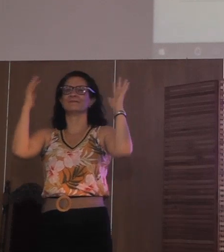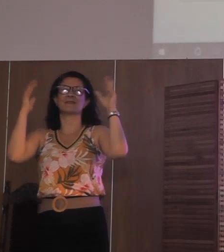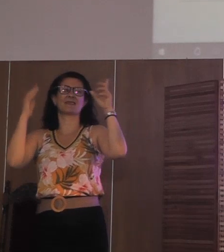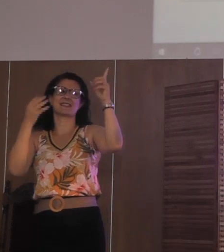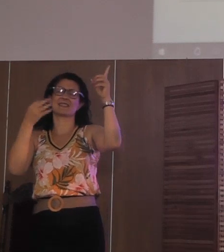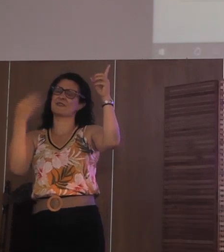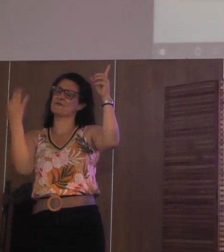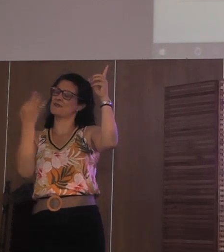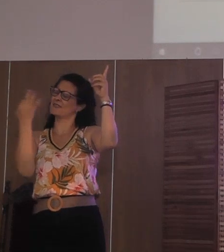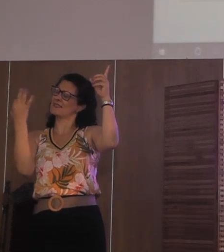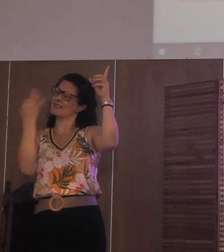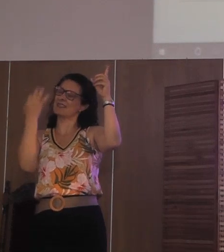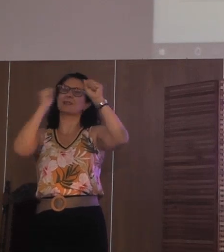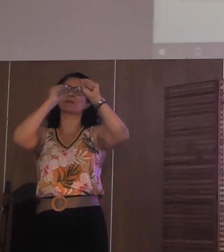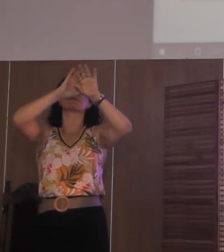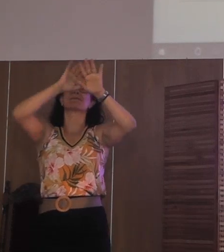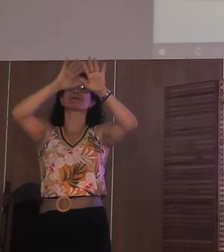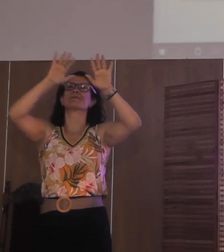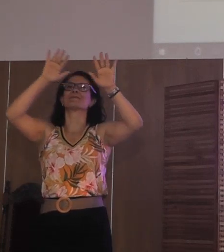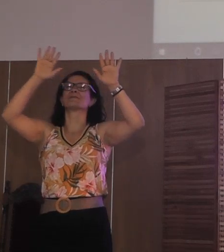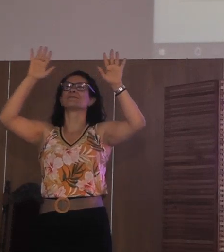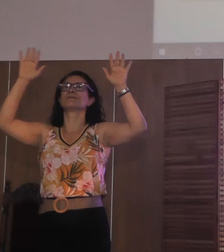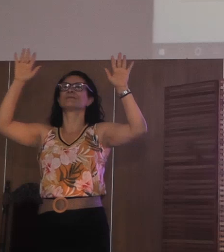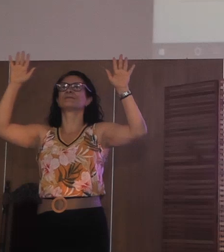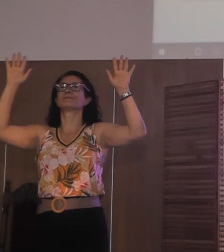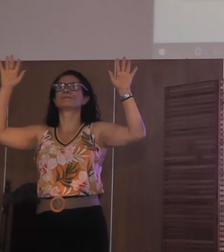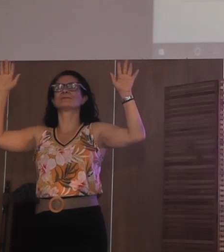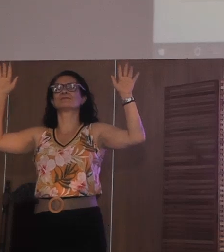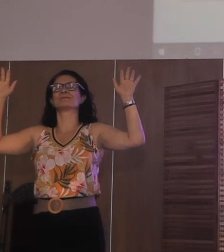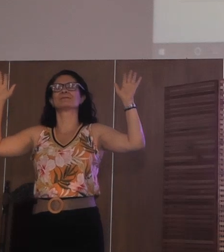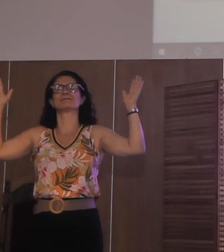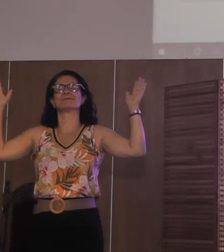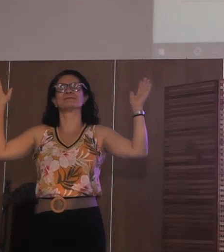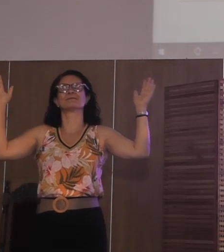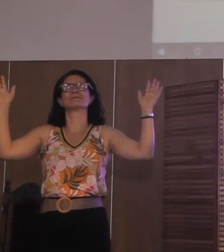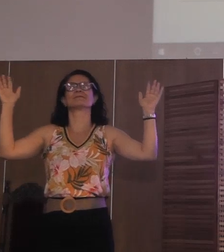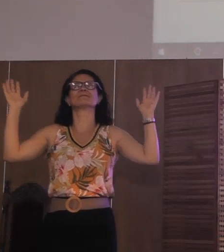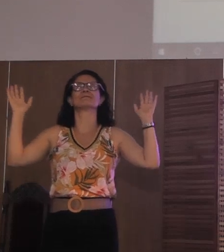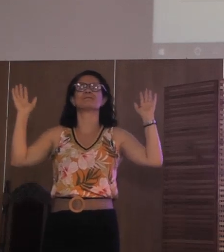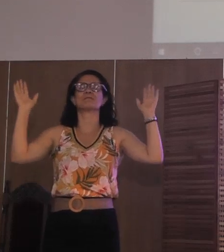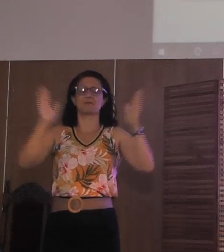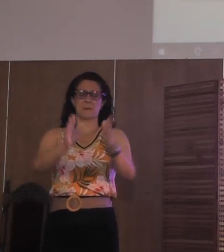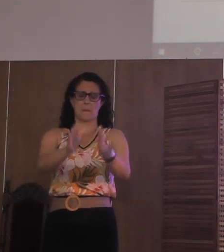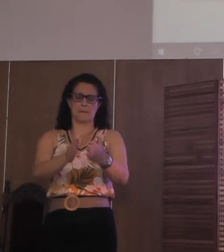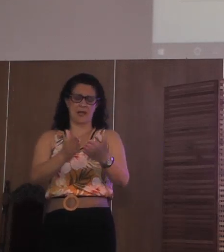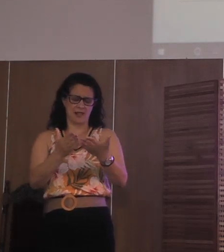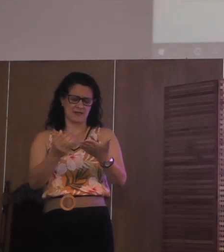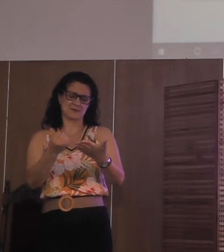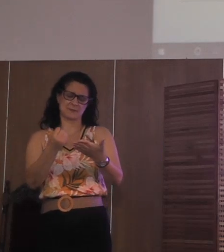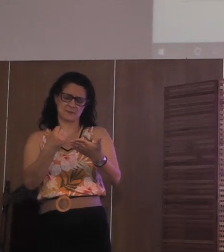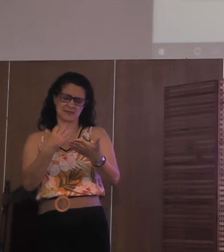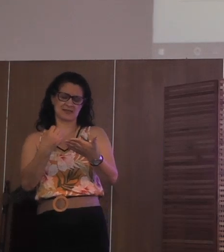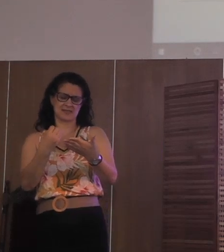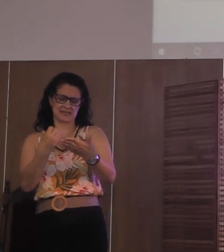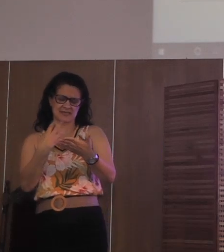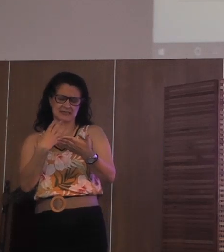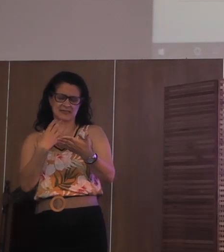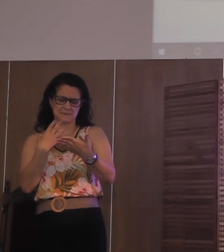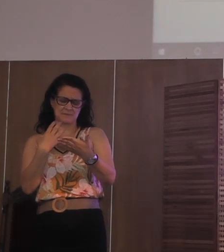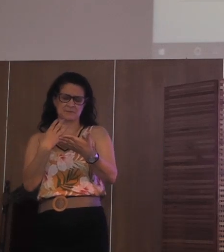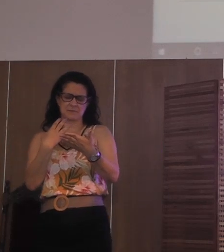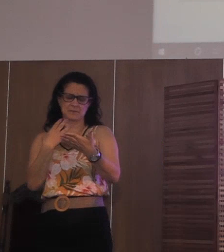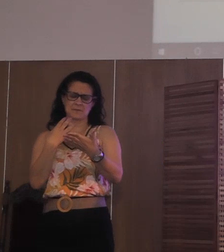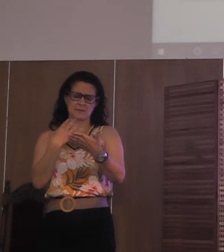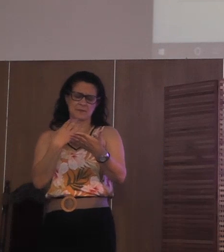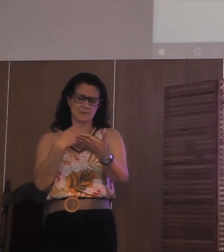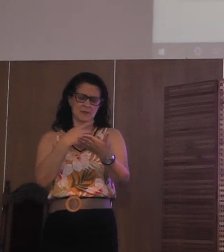de glória. Oh, aleluia. Diz a palavra do Senhor que bastou